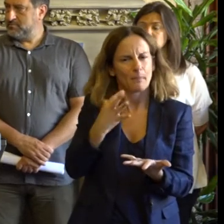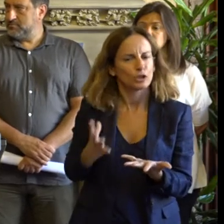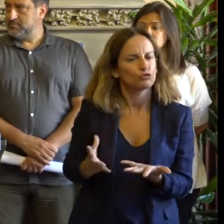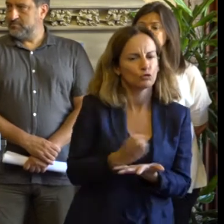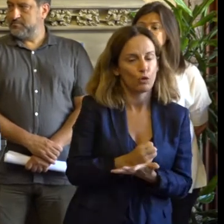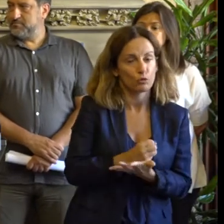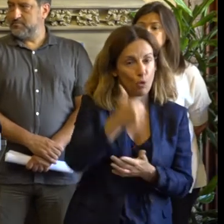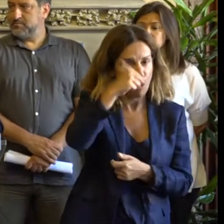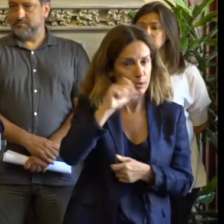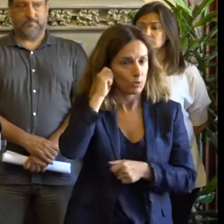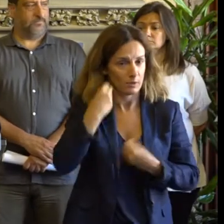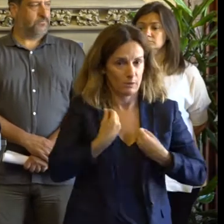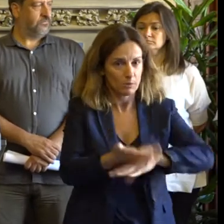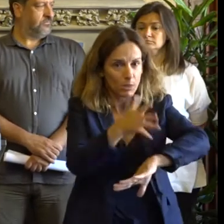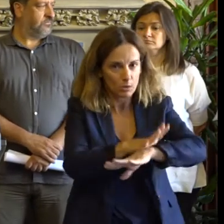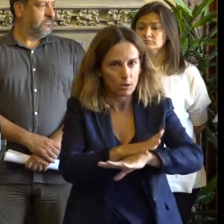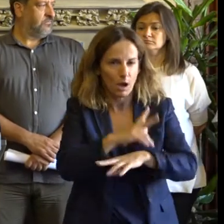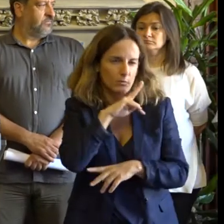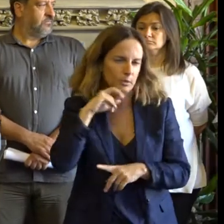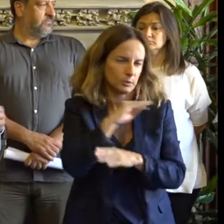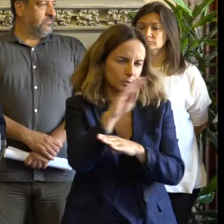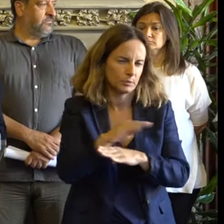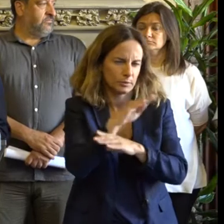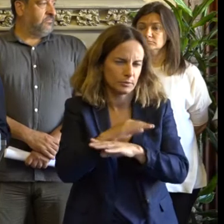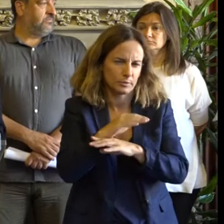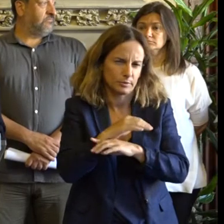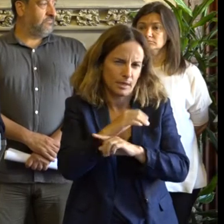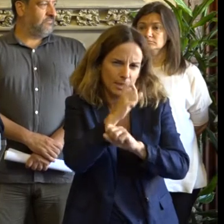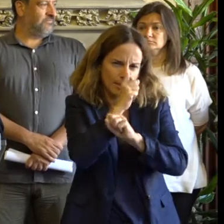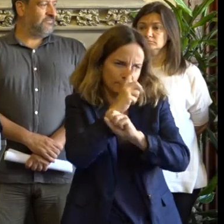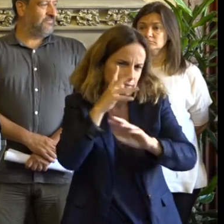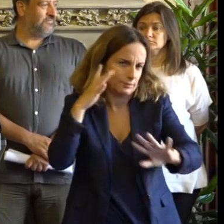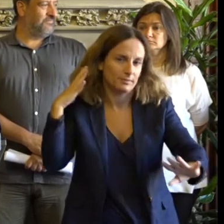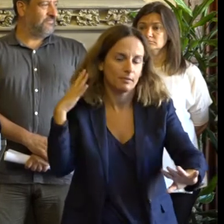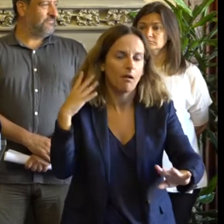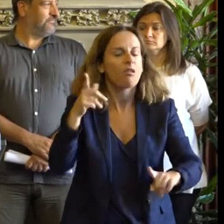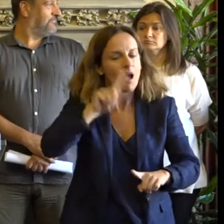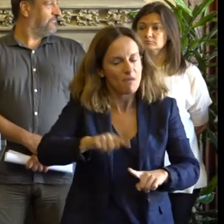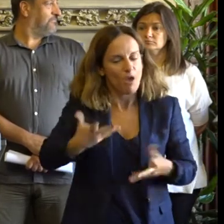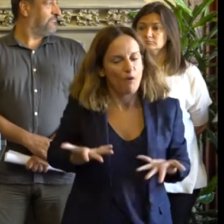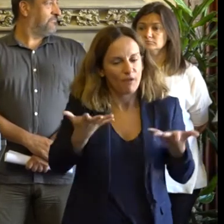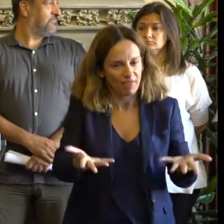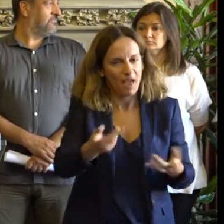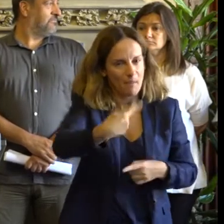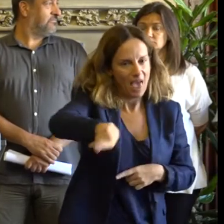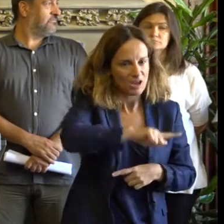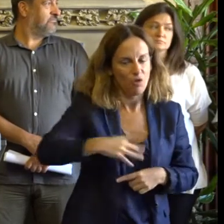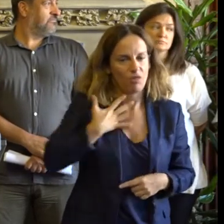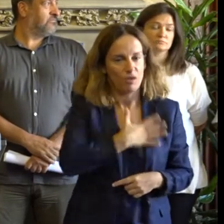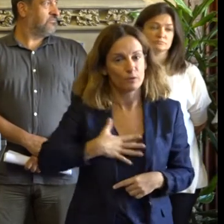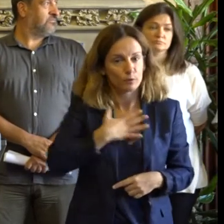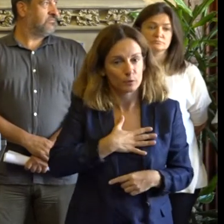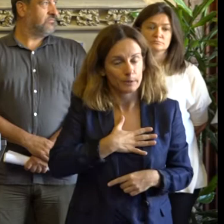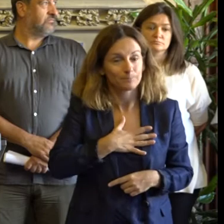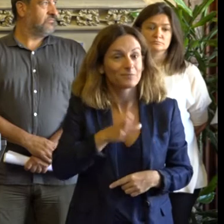que l'han conservada durant tant d'anys. Assumir aquest lideratge institucional que hem reclamat des del principi